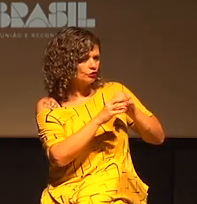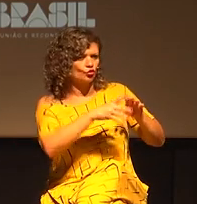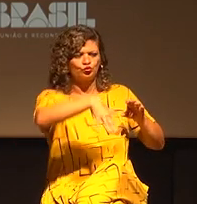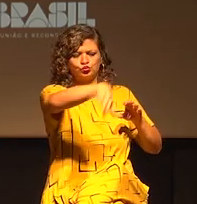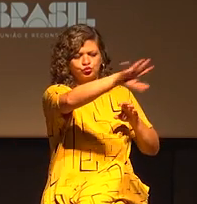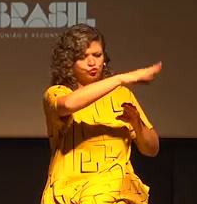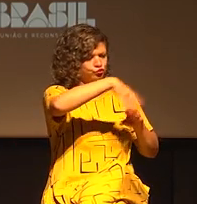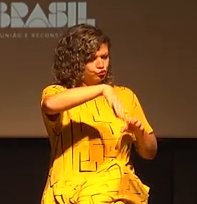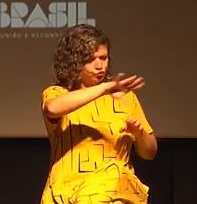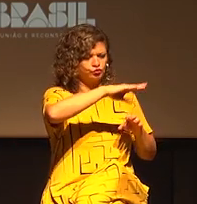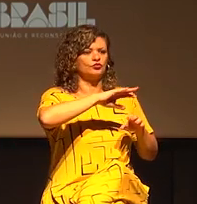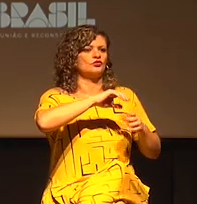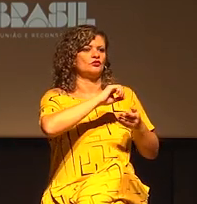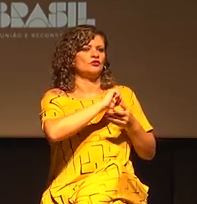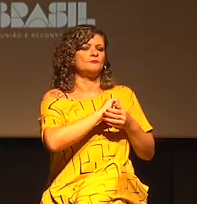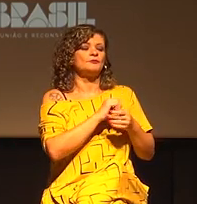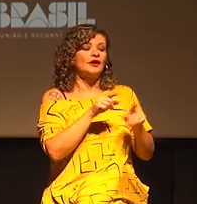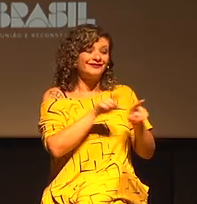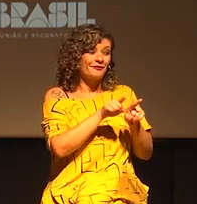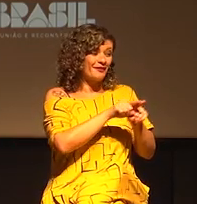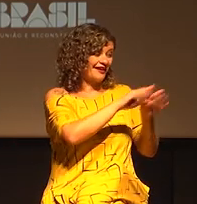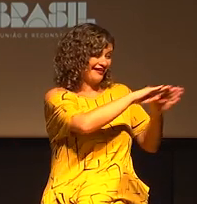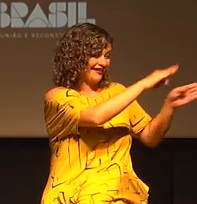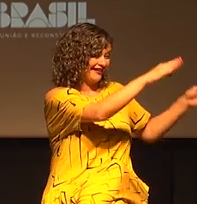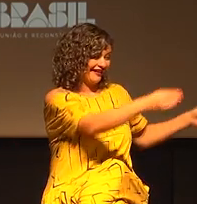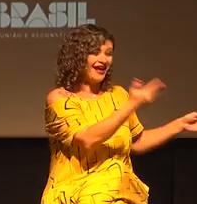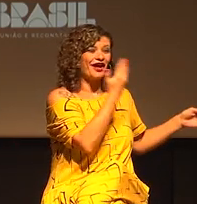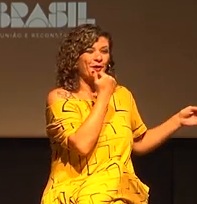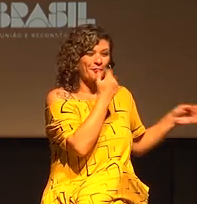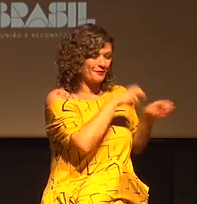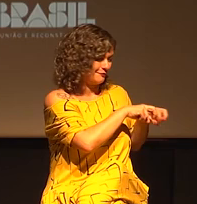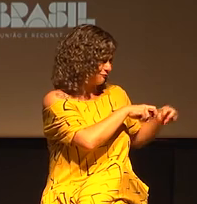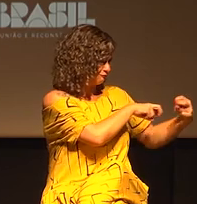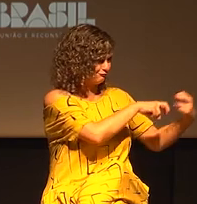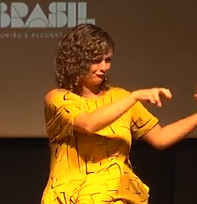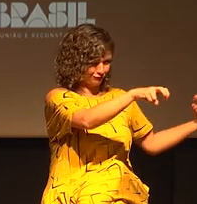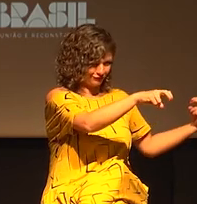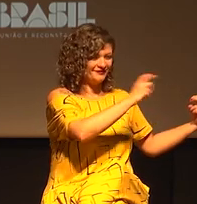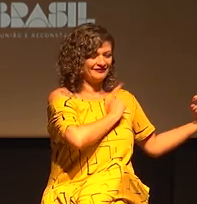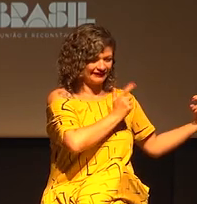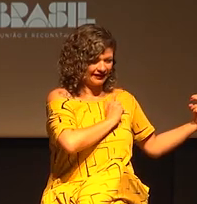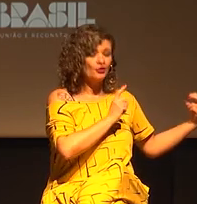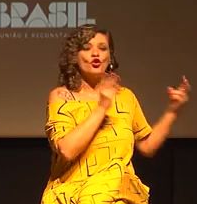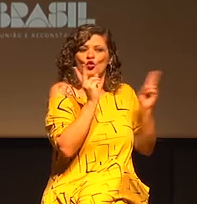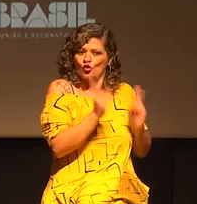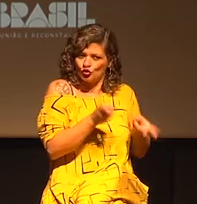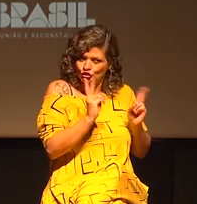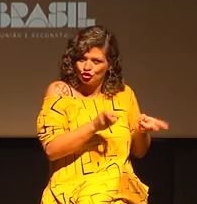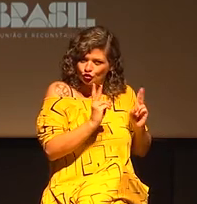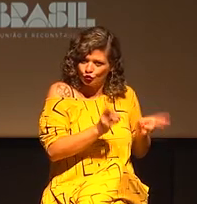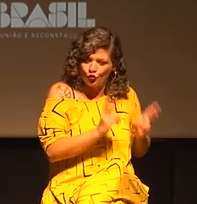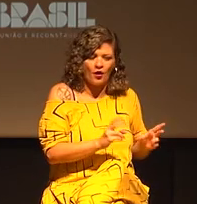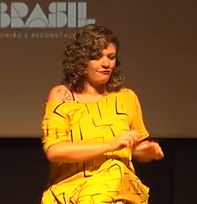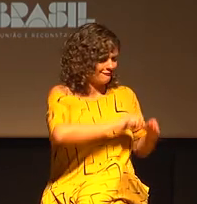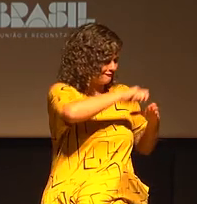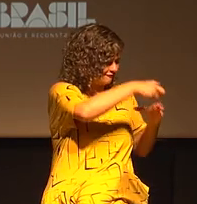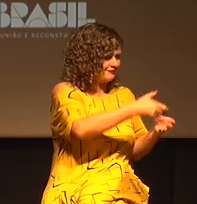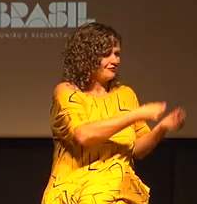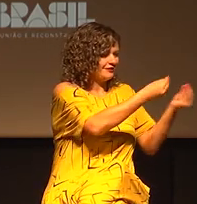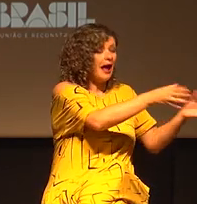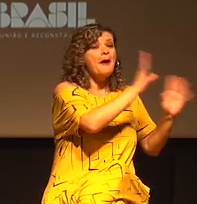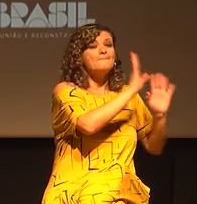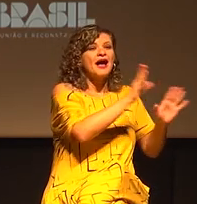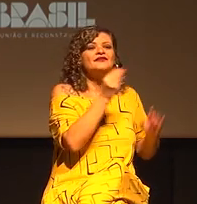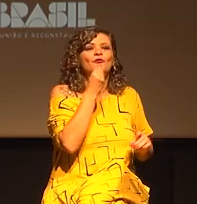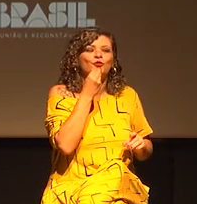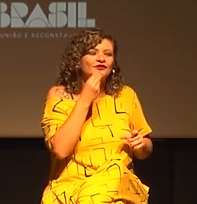eatividades diversas e um refeitório então ali a gente continua entregando a marmita pronta mas as pessoas comem sentadas